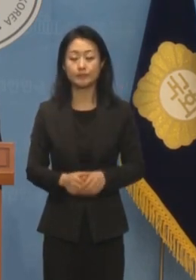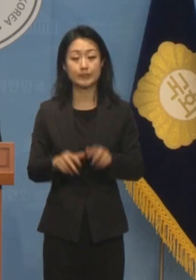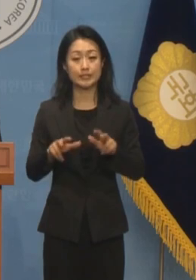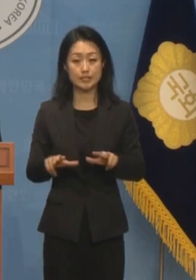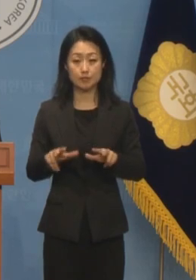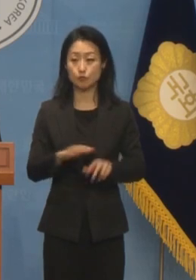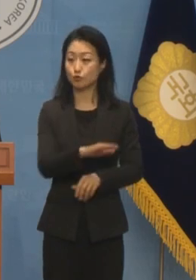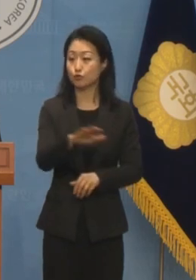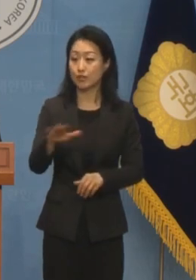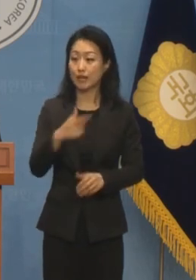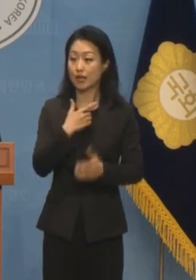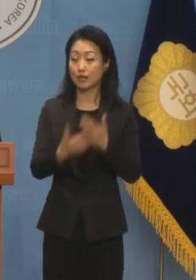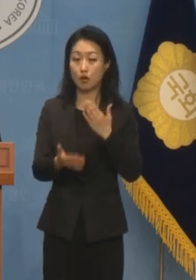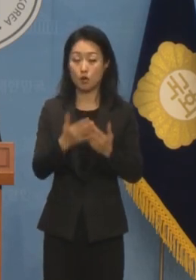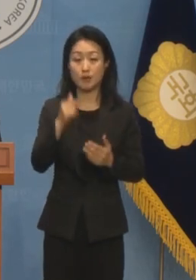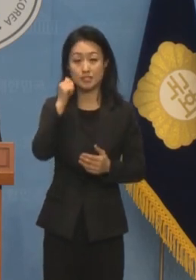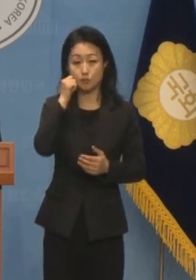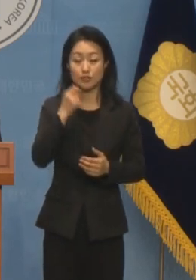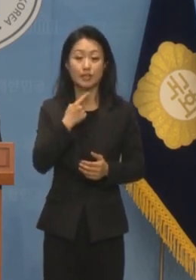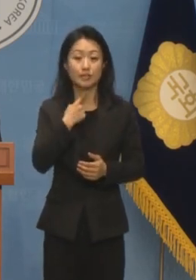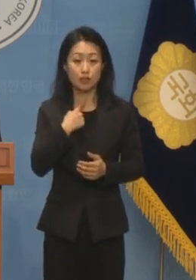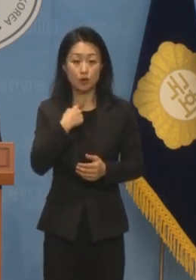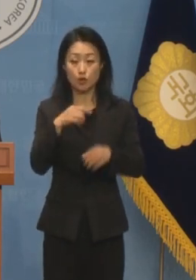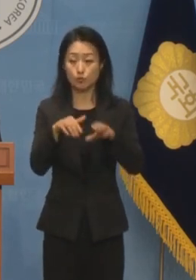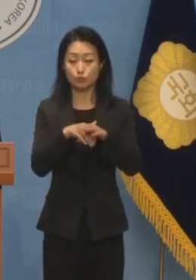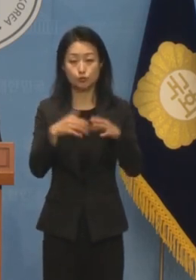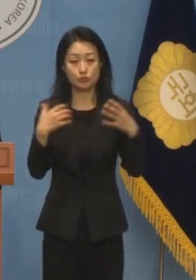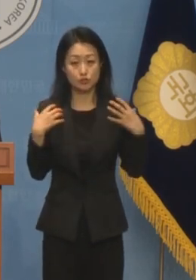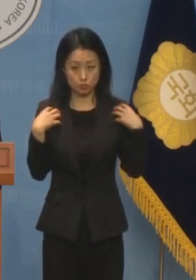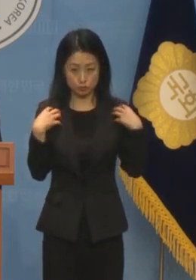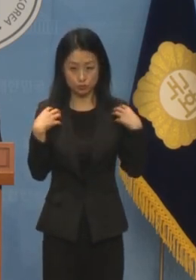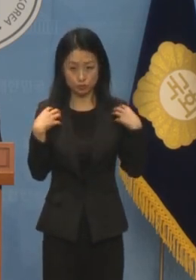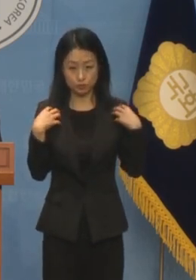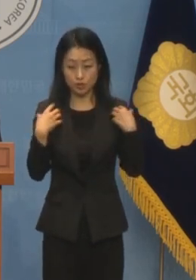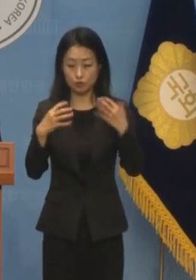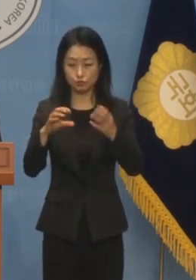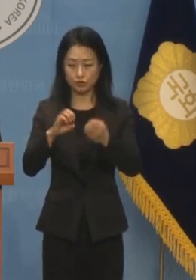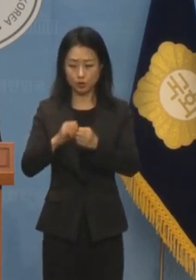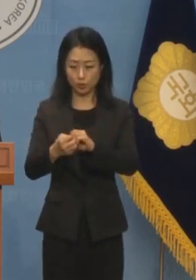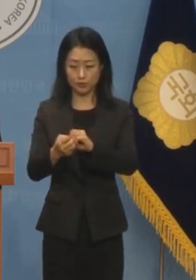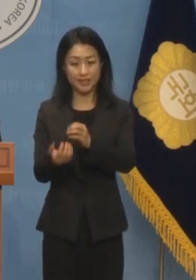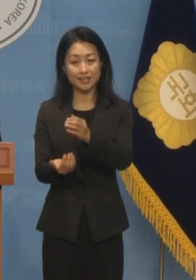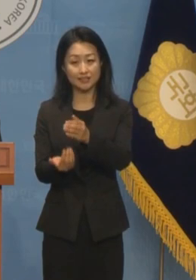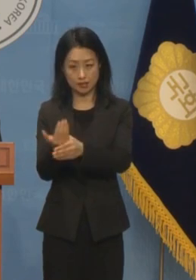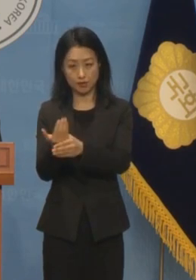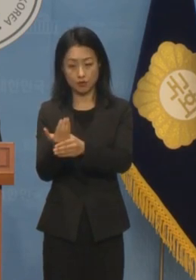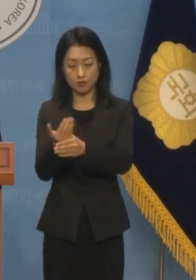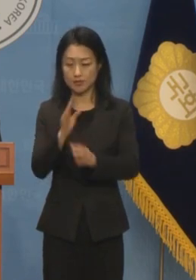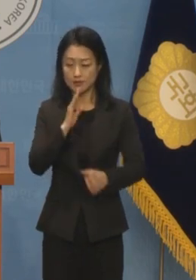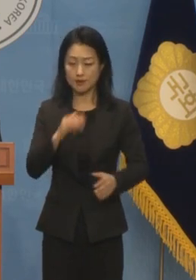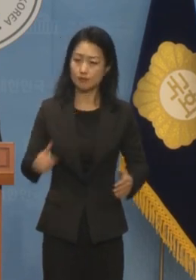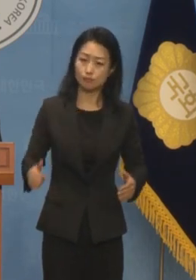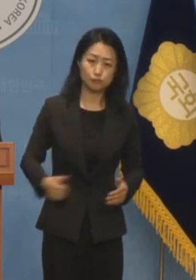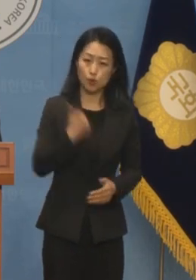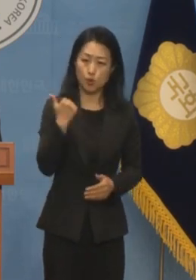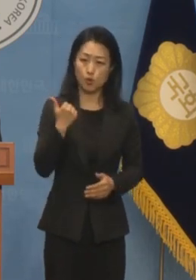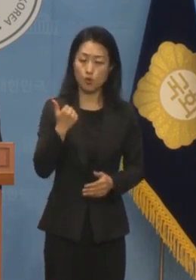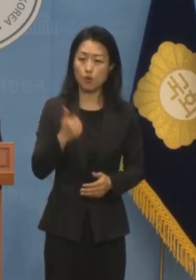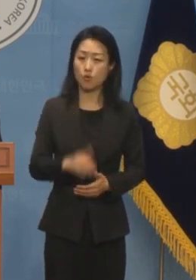지금 우리가 경험하지 못한 문재인 정권의 국정농단에 분노가 식기